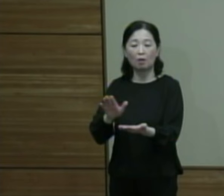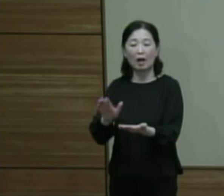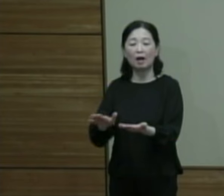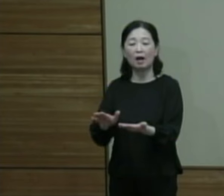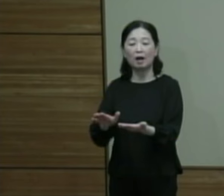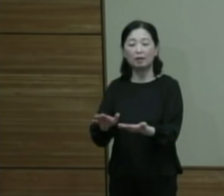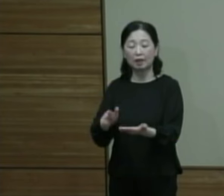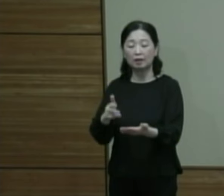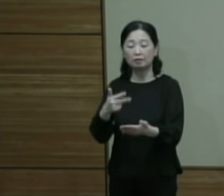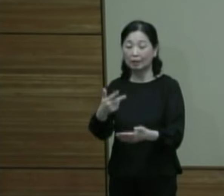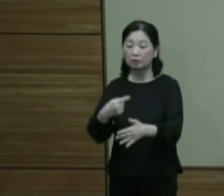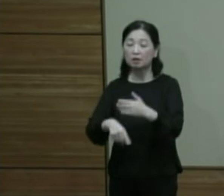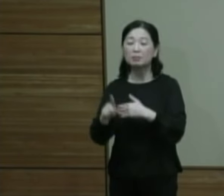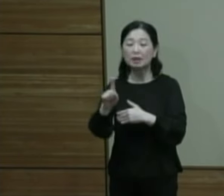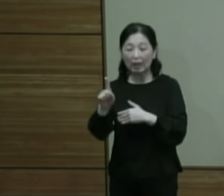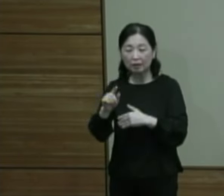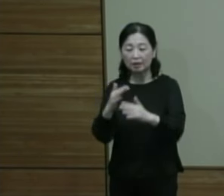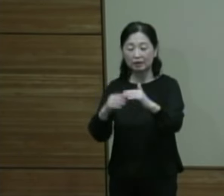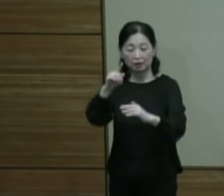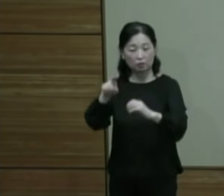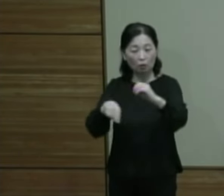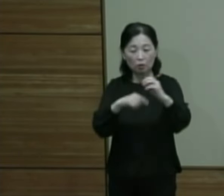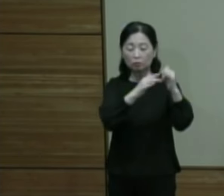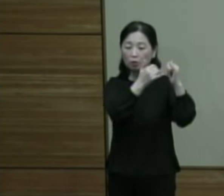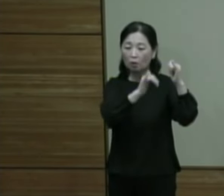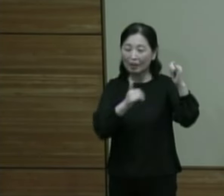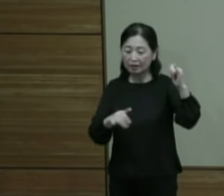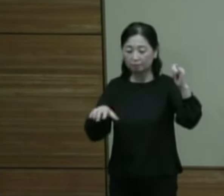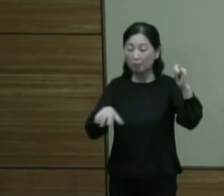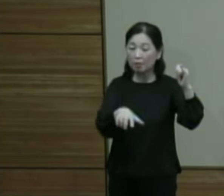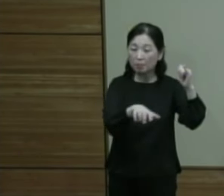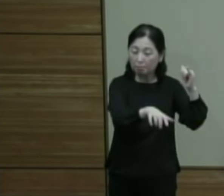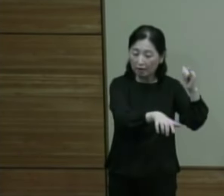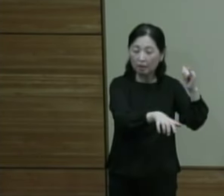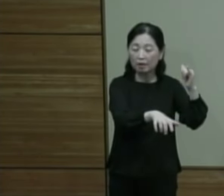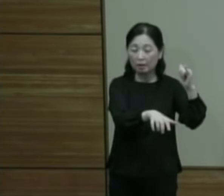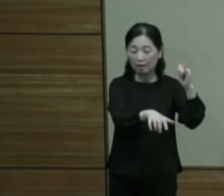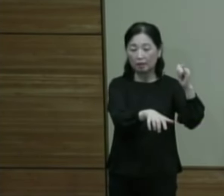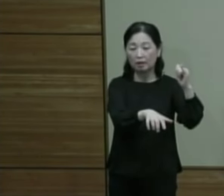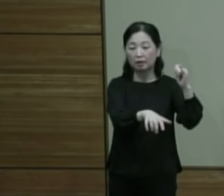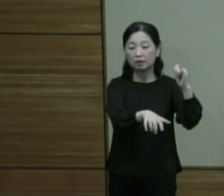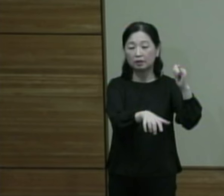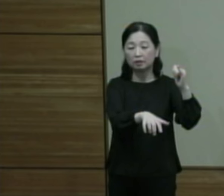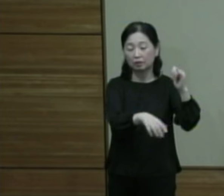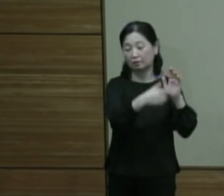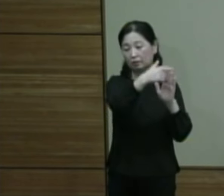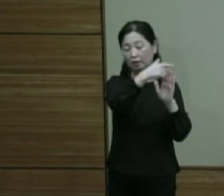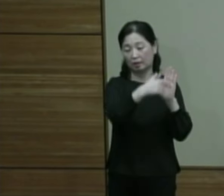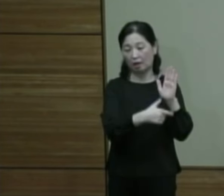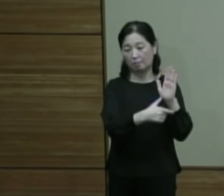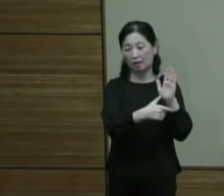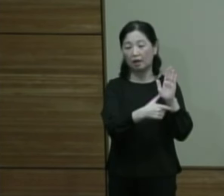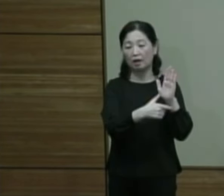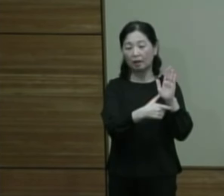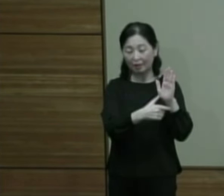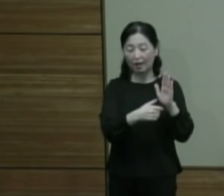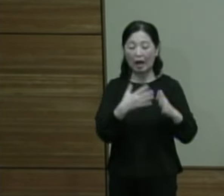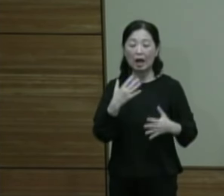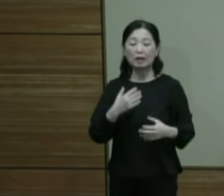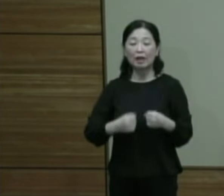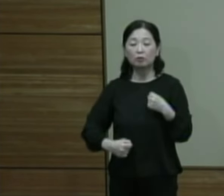とのそれぞれの歴史とかですね、郷土料理などのテーマでですね、学生さんたち